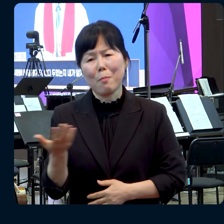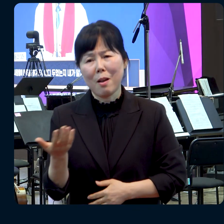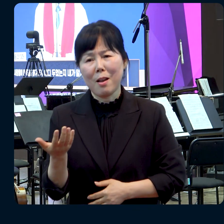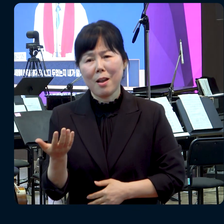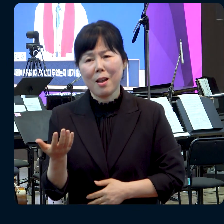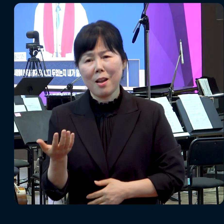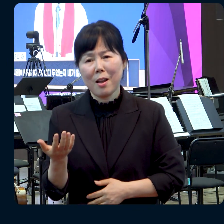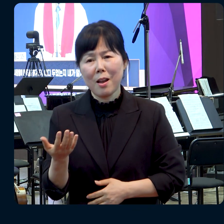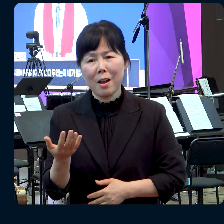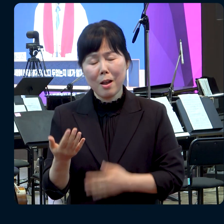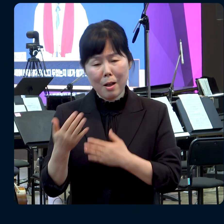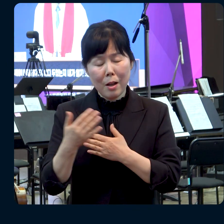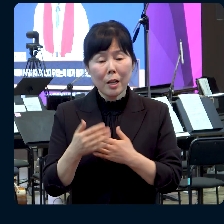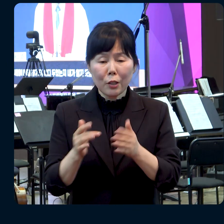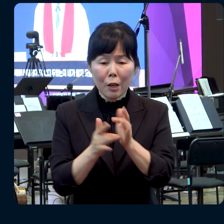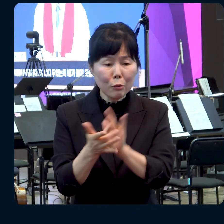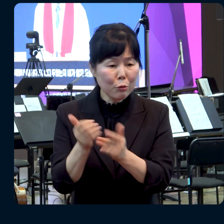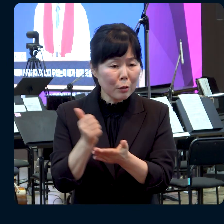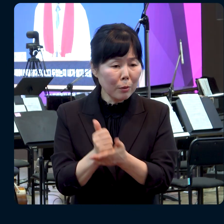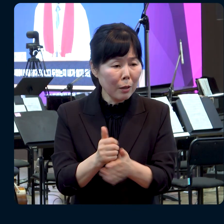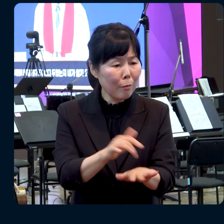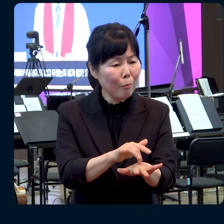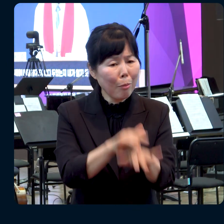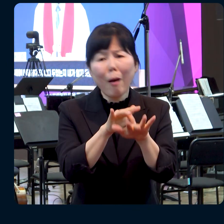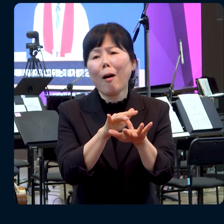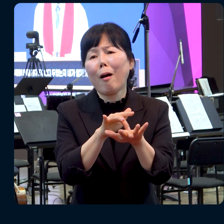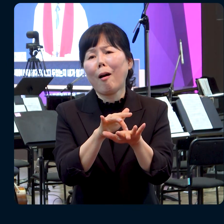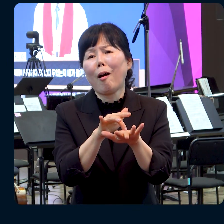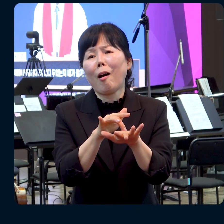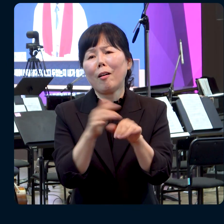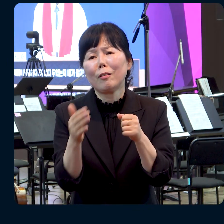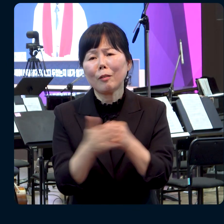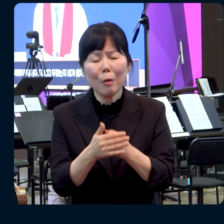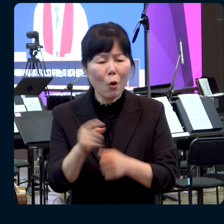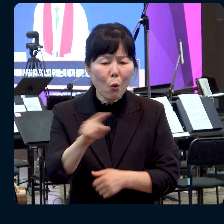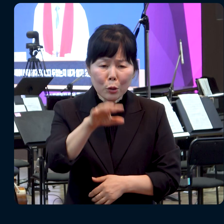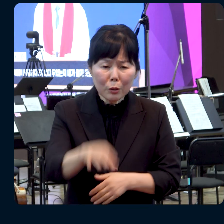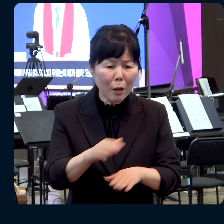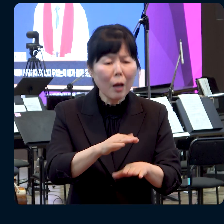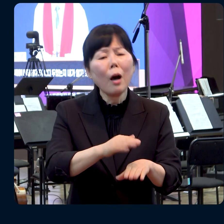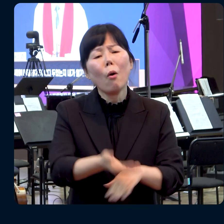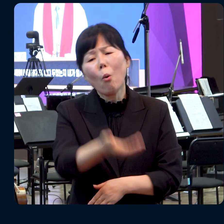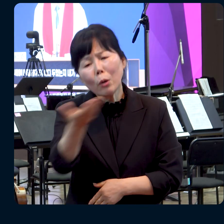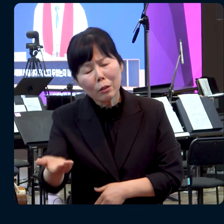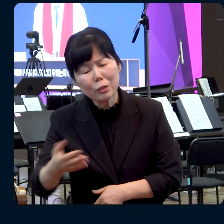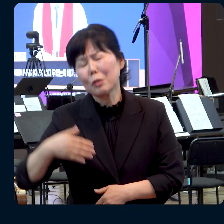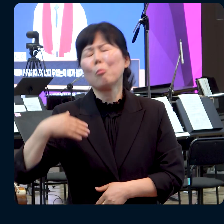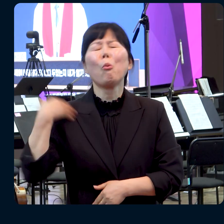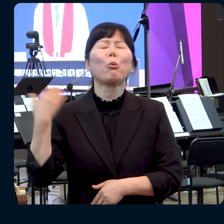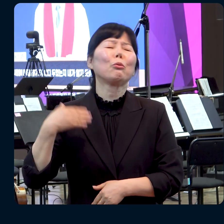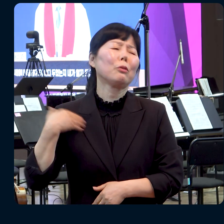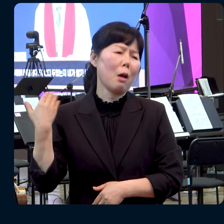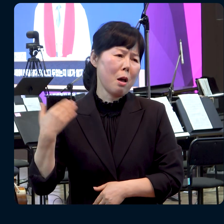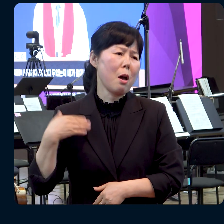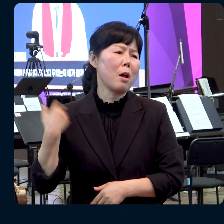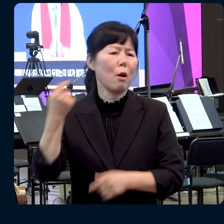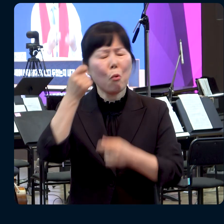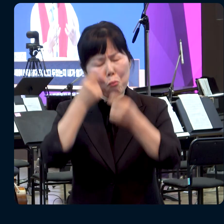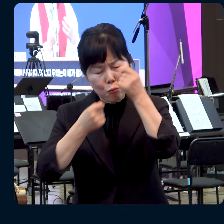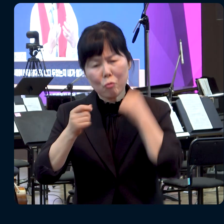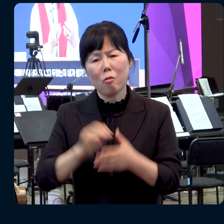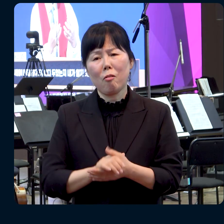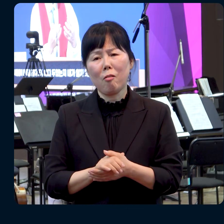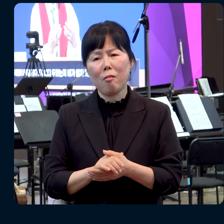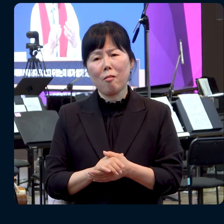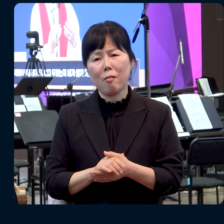사람들이 내 주님을 옮겨다가 어디에 두었는지 내가 알지 못함이니이다. 여러분, 이 표현 가운데 정말